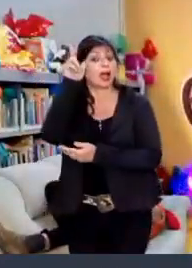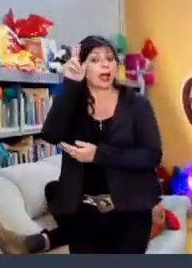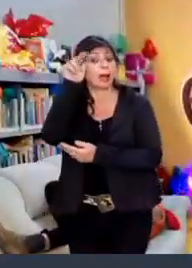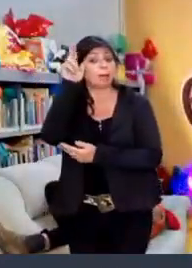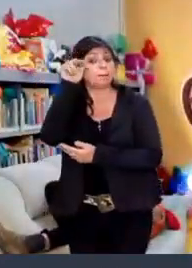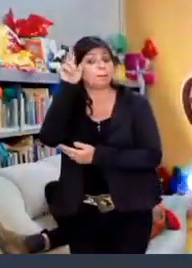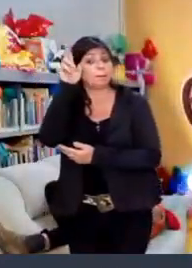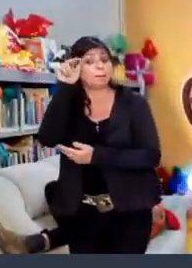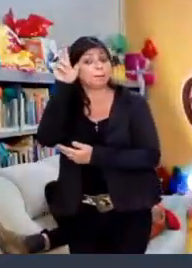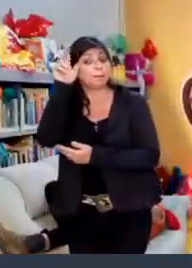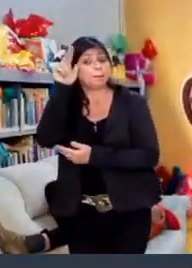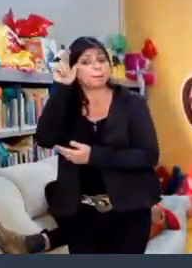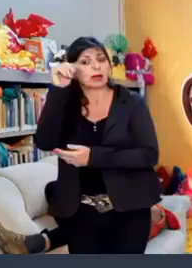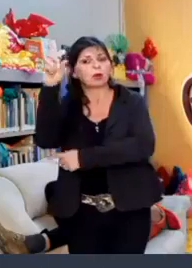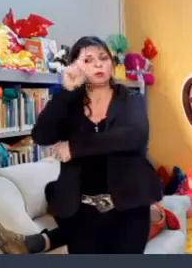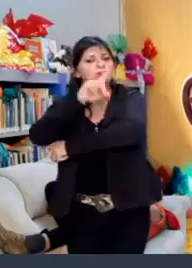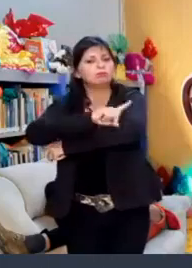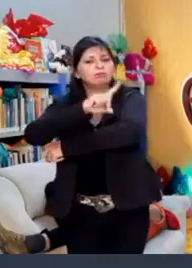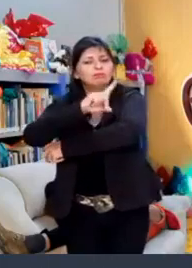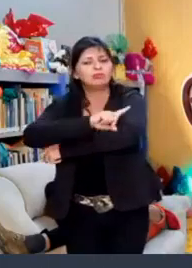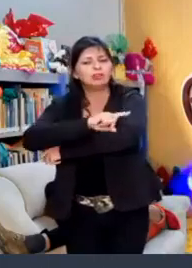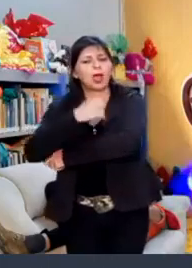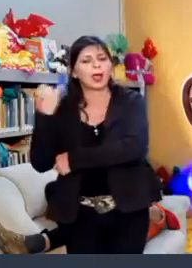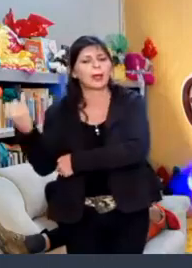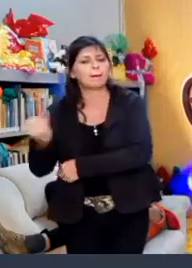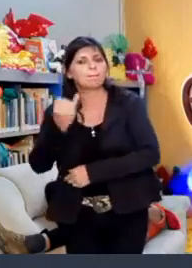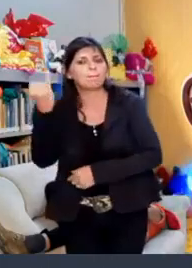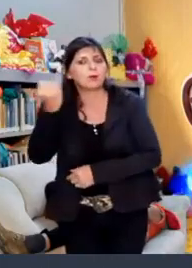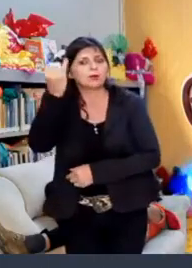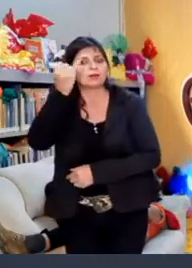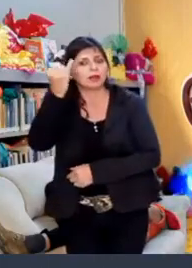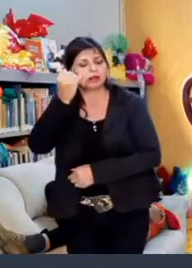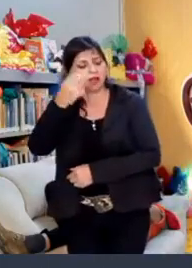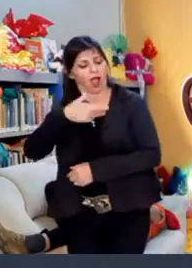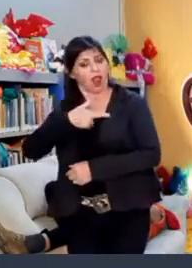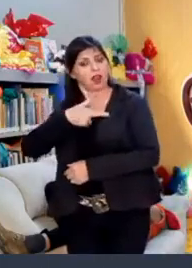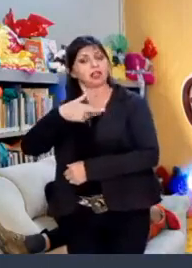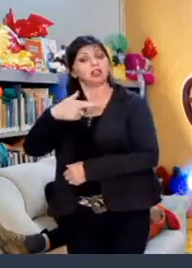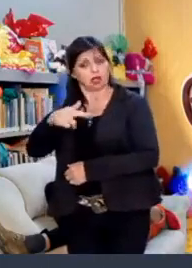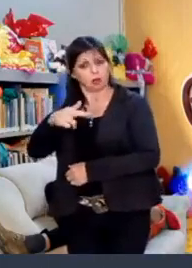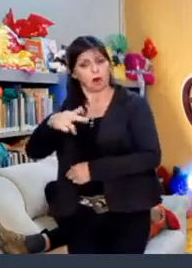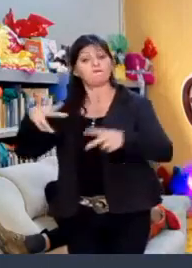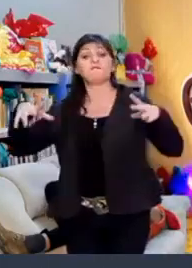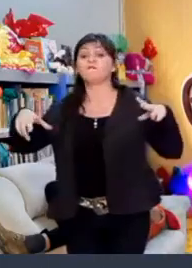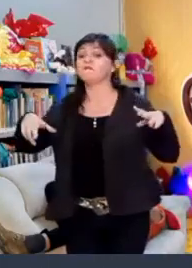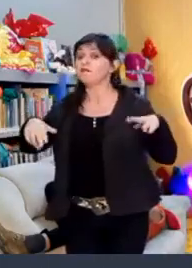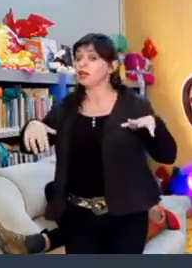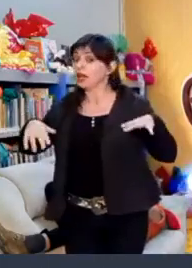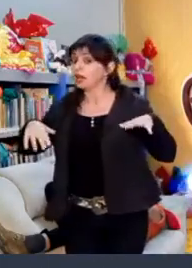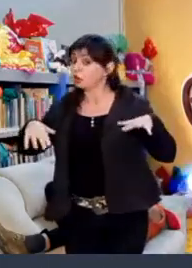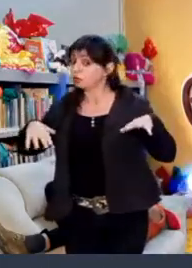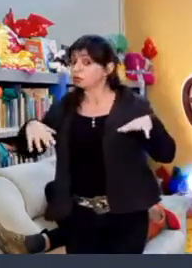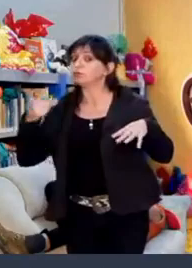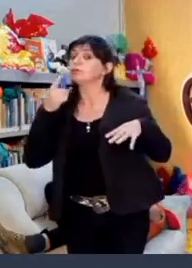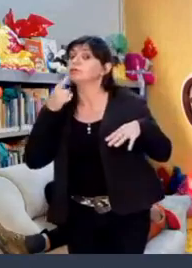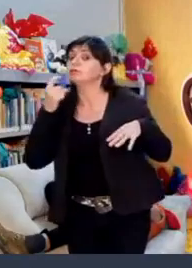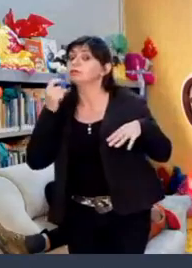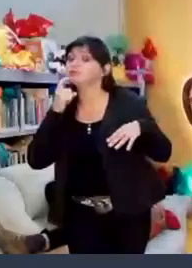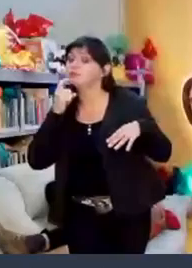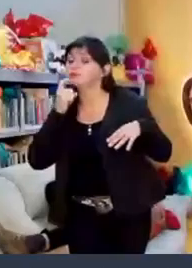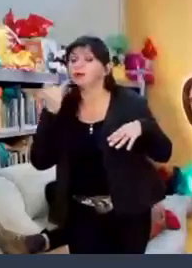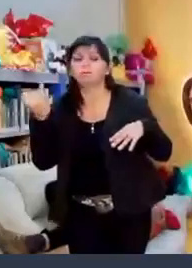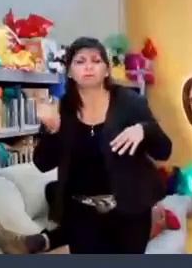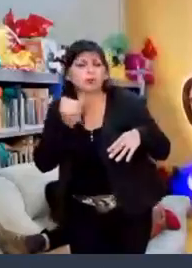ela é uma data muito importante, é um feriado religioso para todos os países